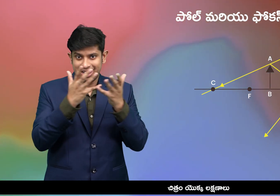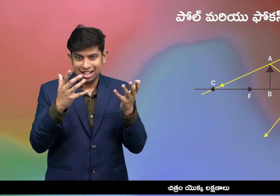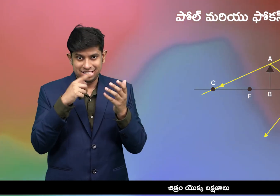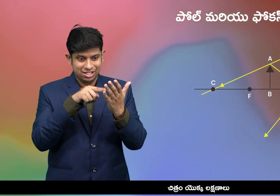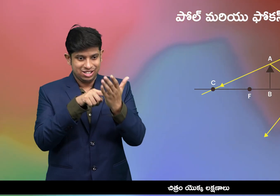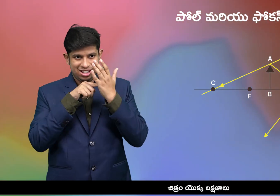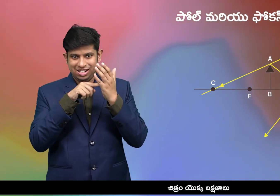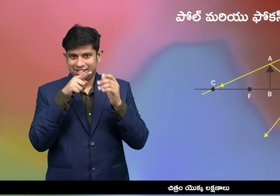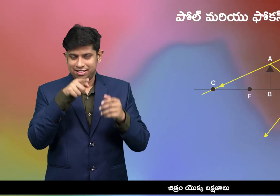చిత్రం యొక్క లక్షణాలు.